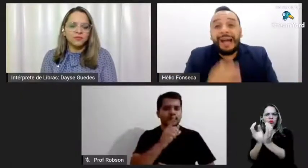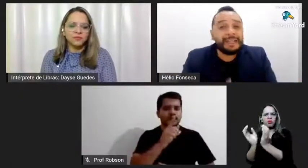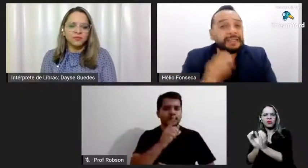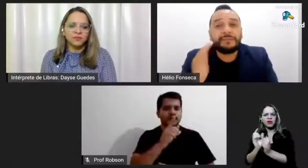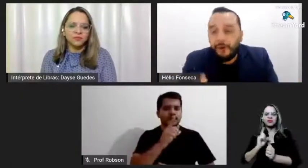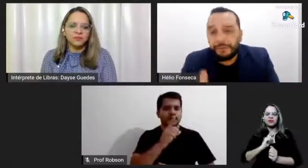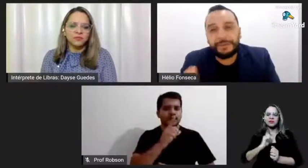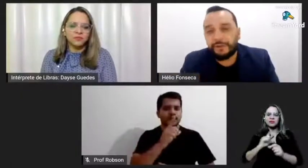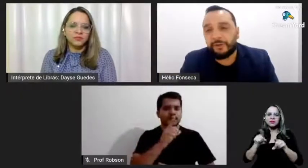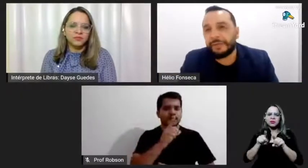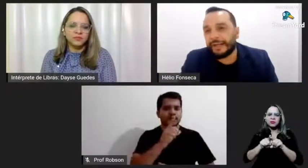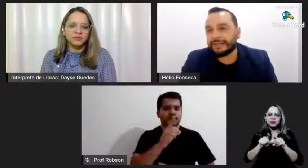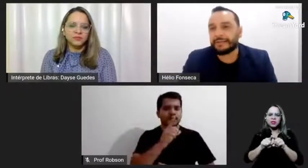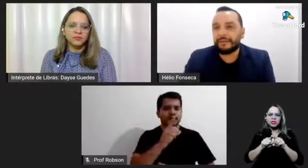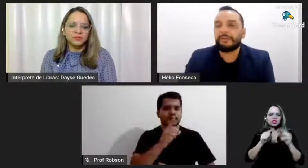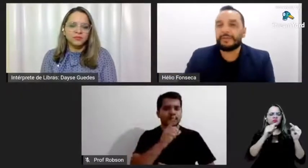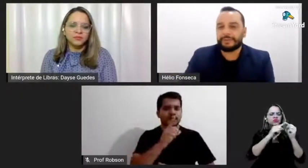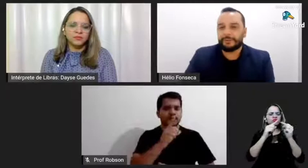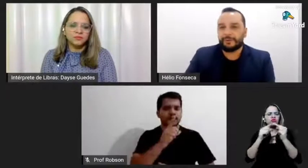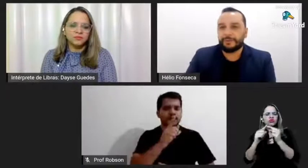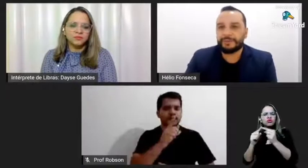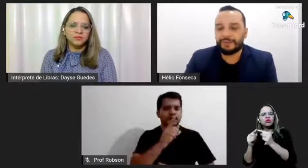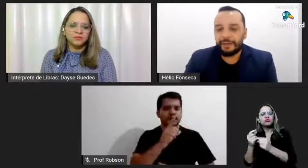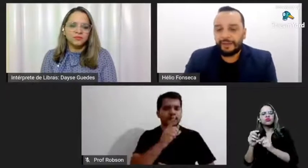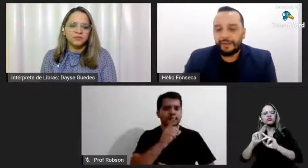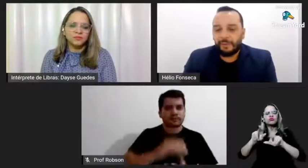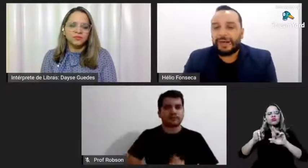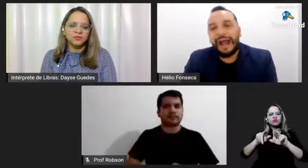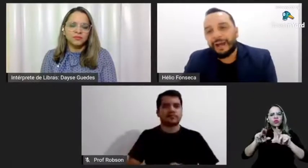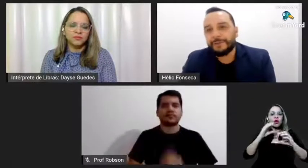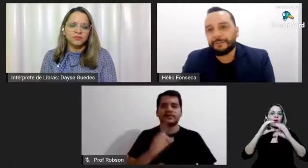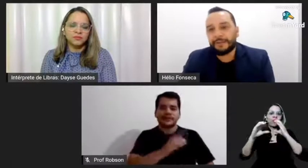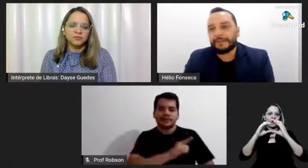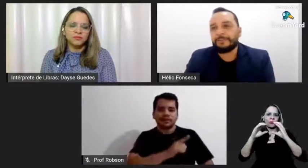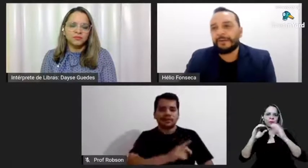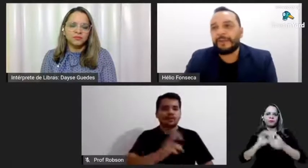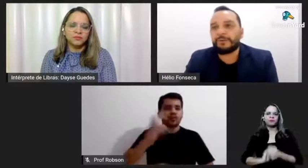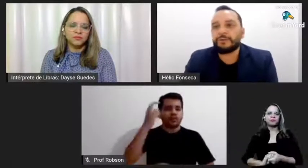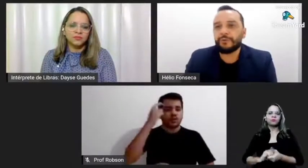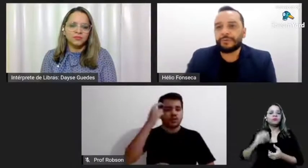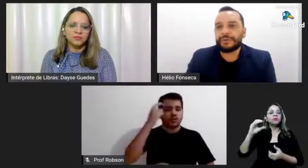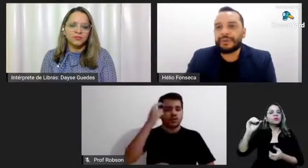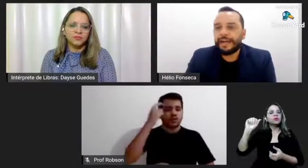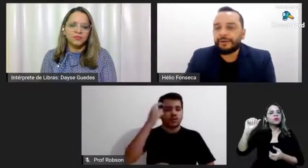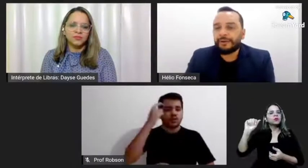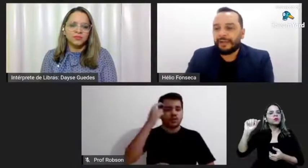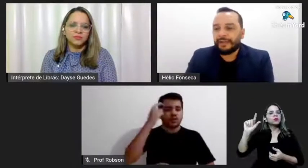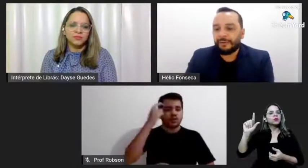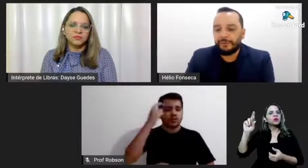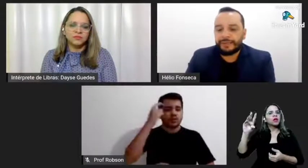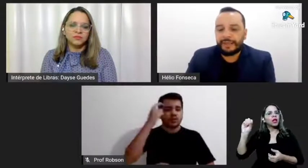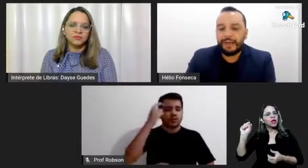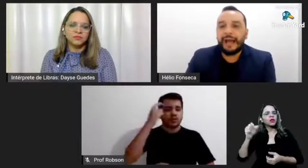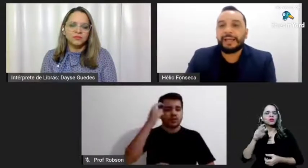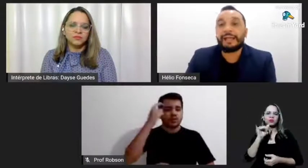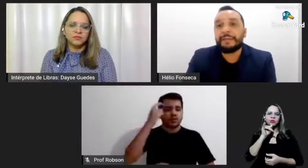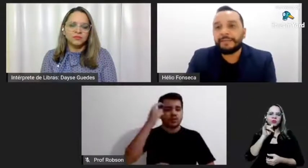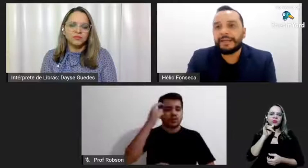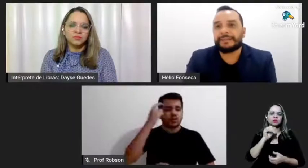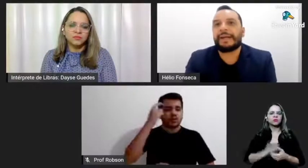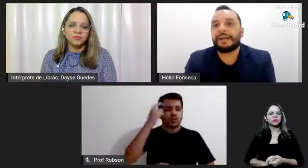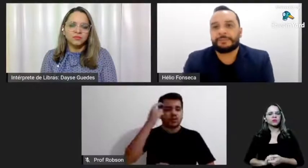temos várias formas de comunicação com esses grupos. O Carlos, por exemplo, ele é um surdo cego que ele